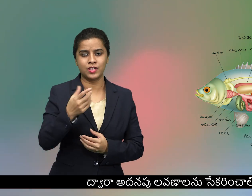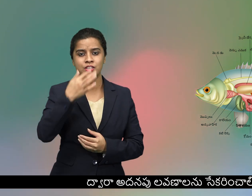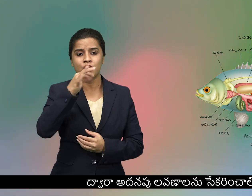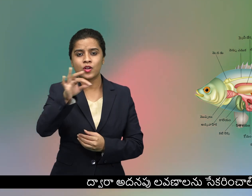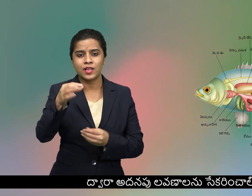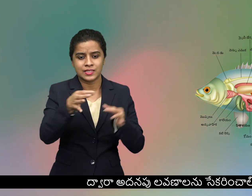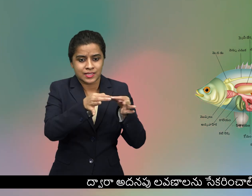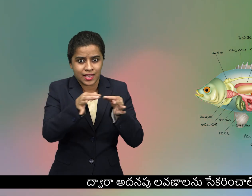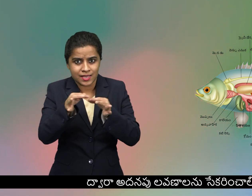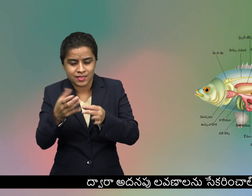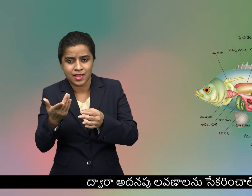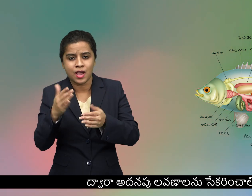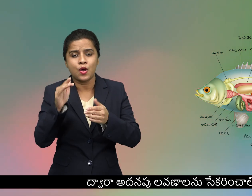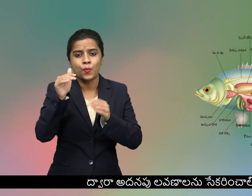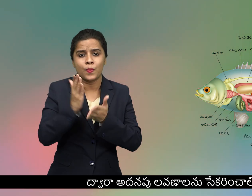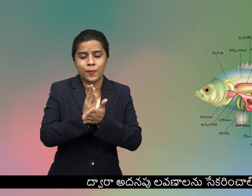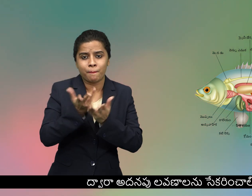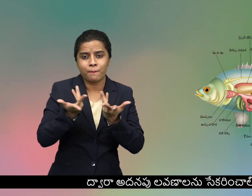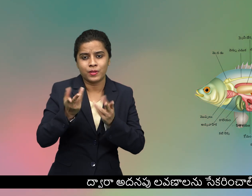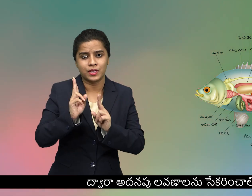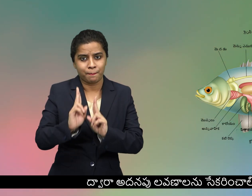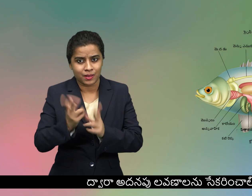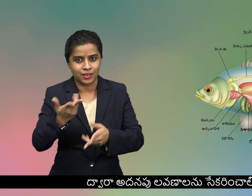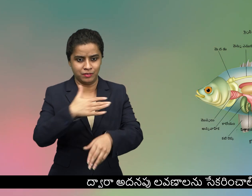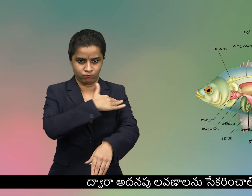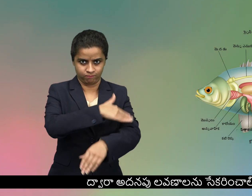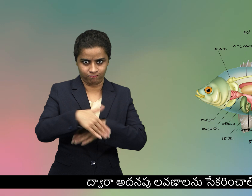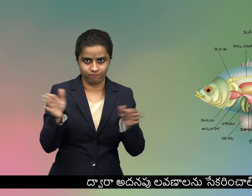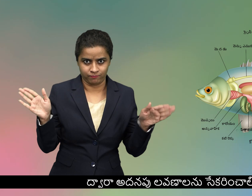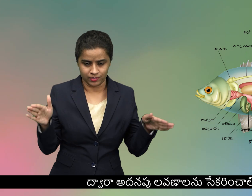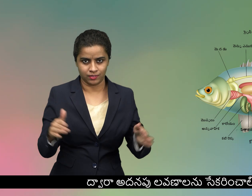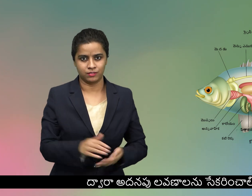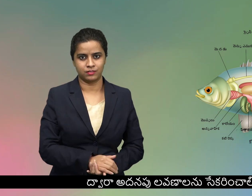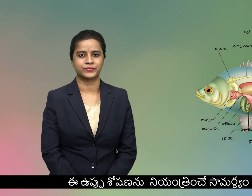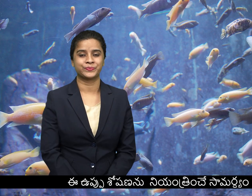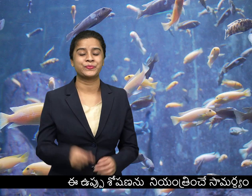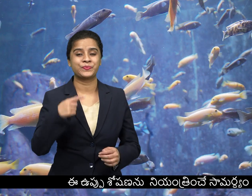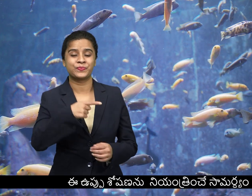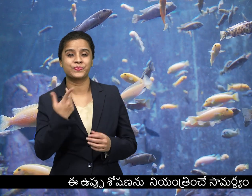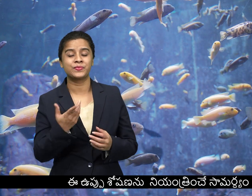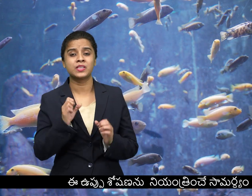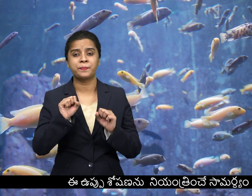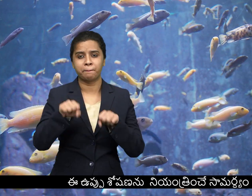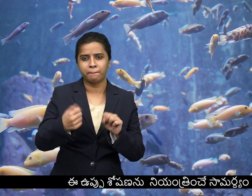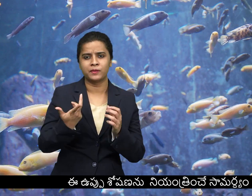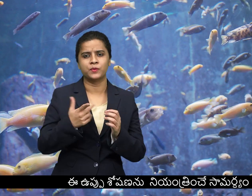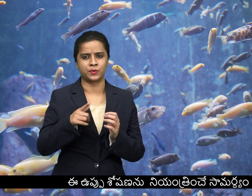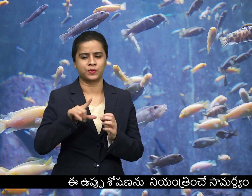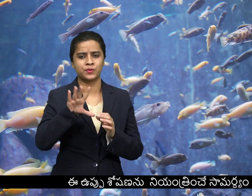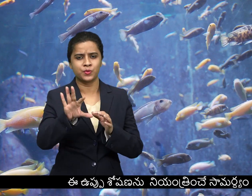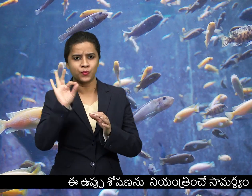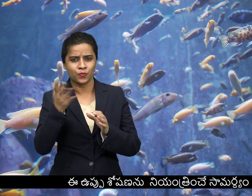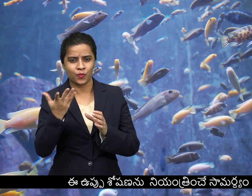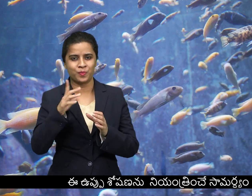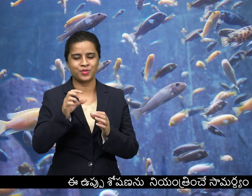సేకరించాలి. ఈ ఉప్పు శోషణను నియంత్రించే